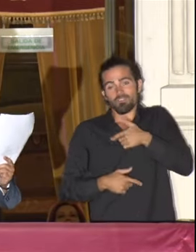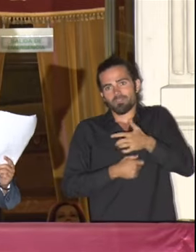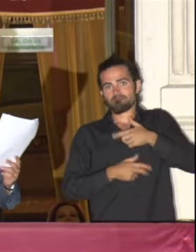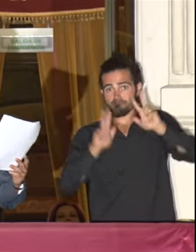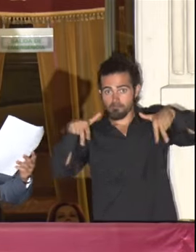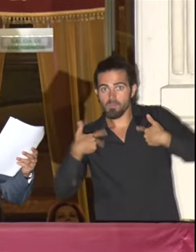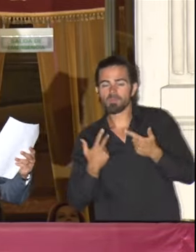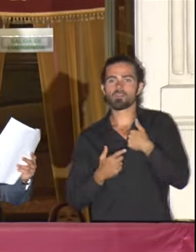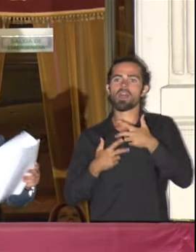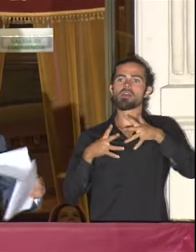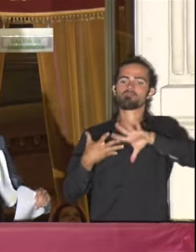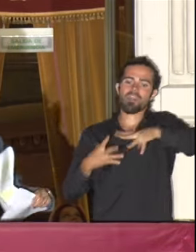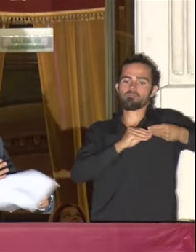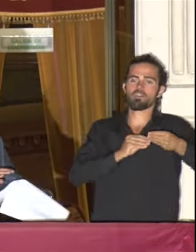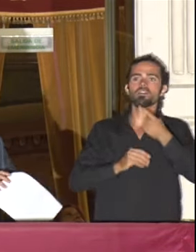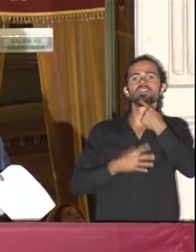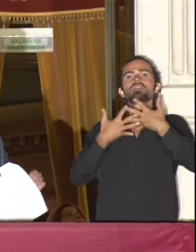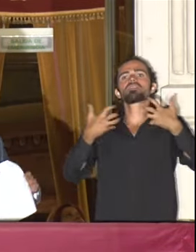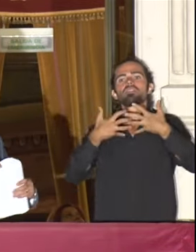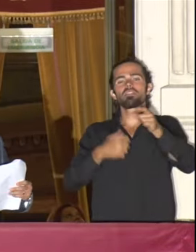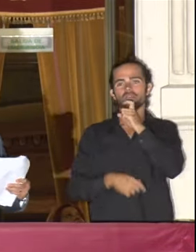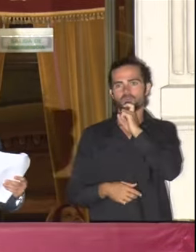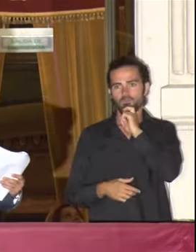una adaptación que dice así: